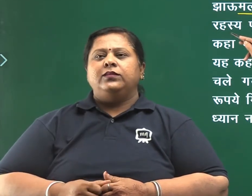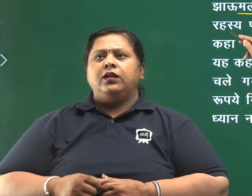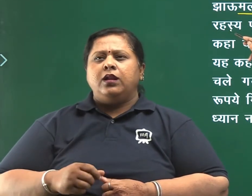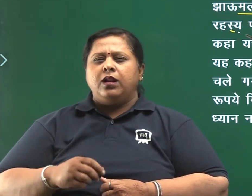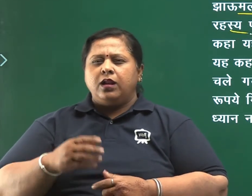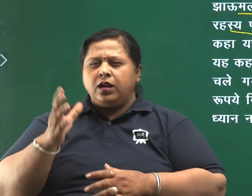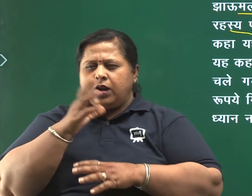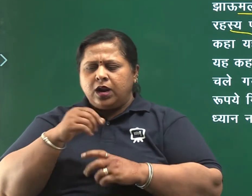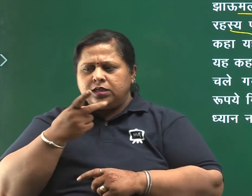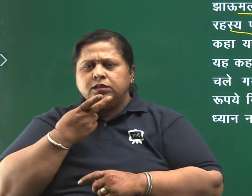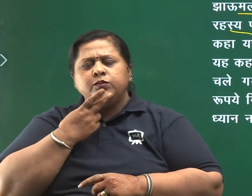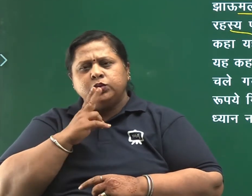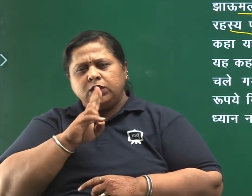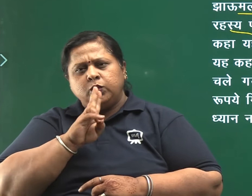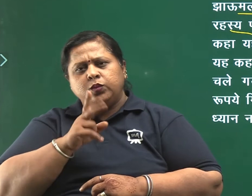रहस्य पूछा तो